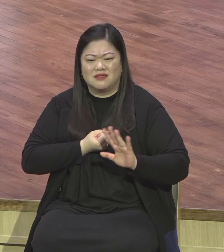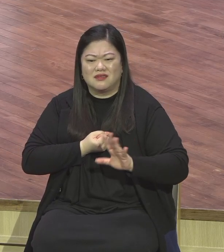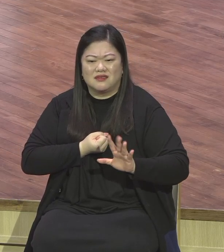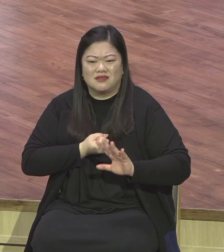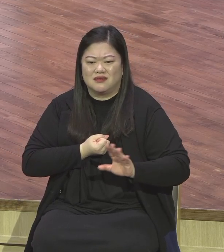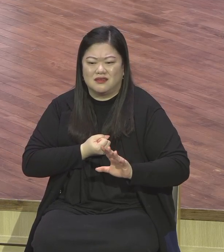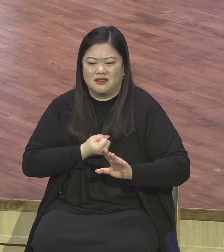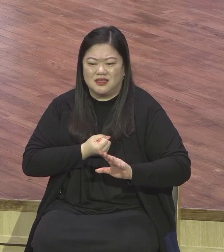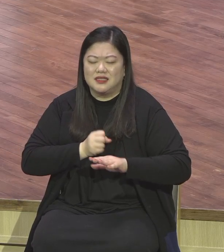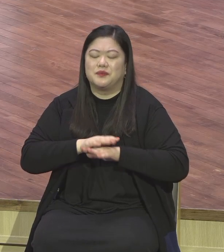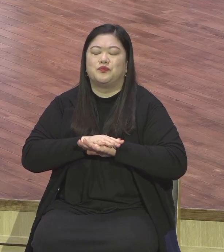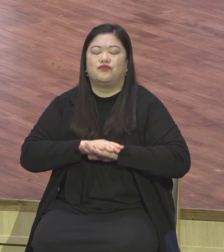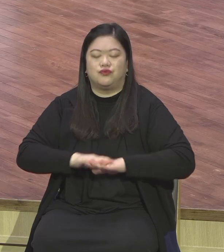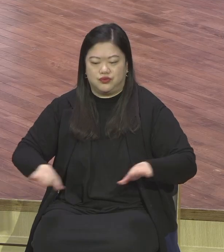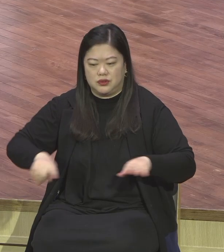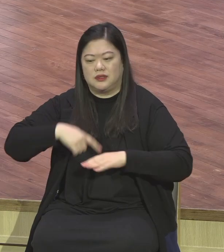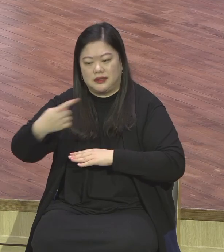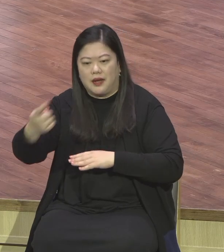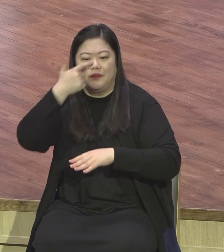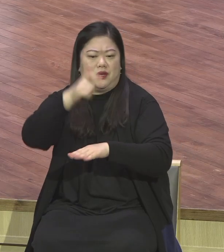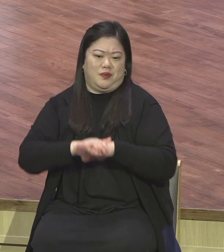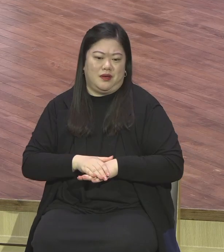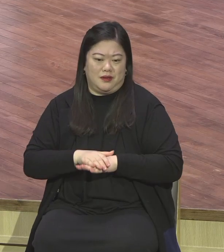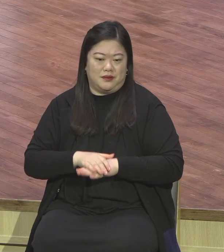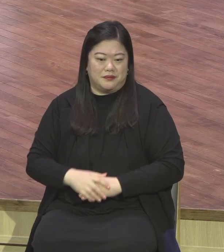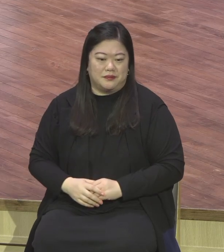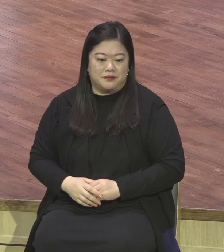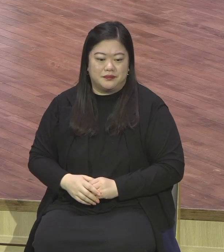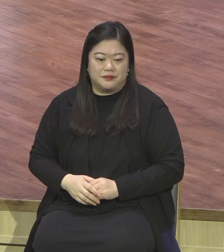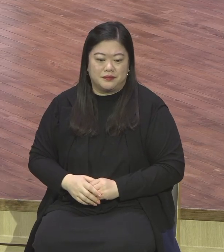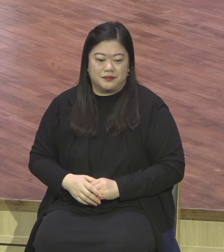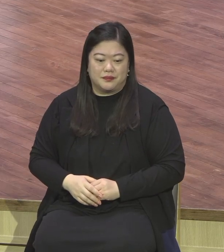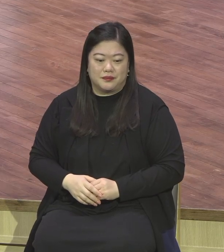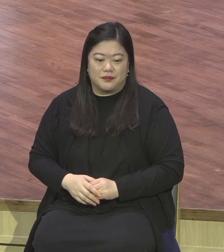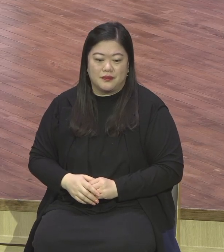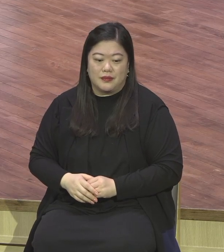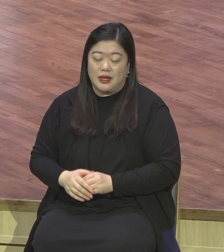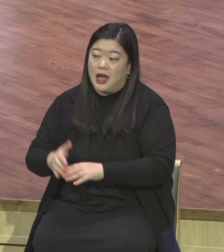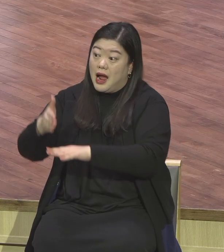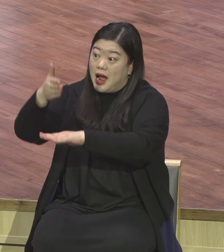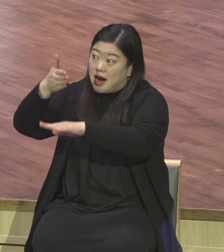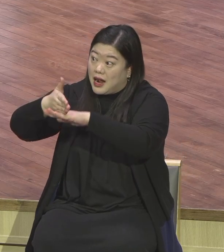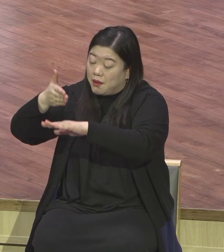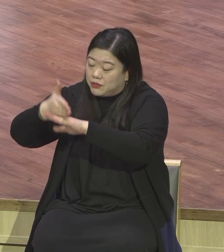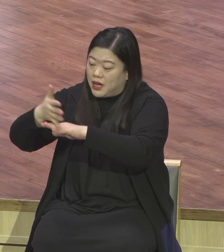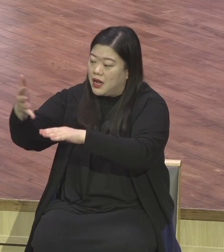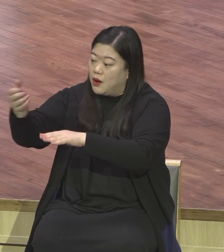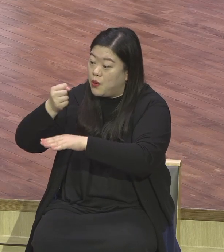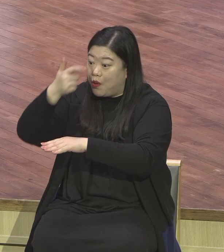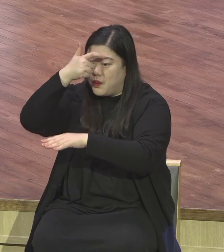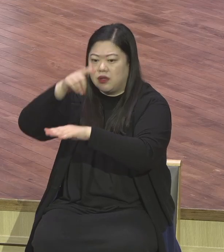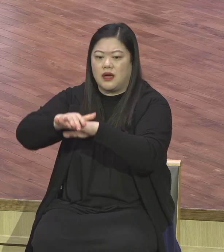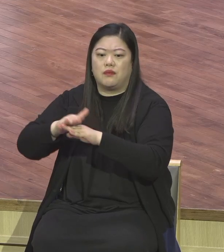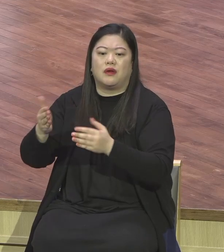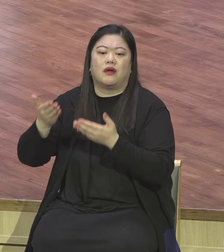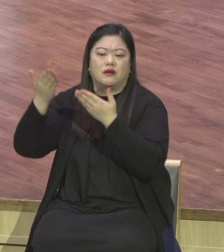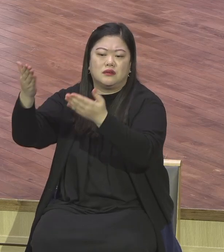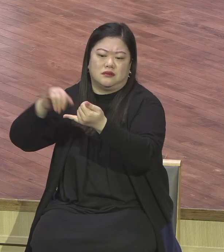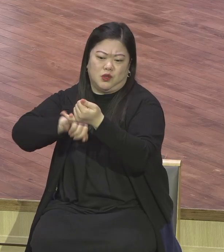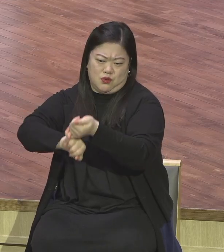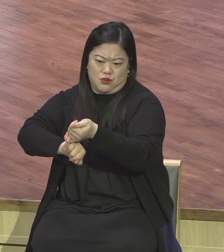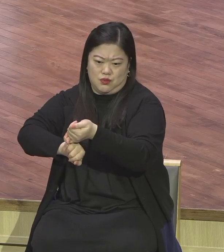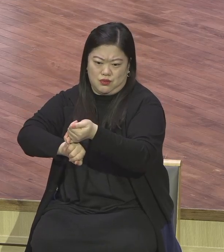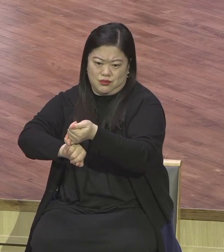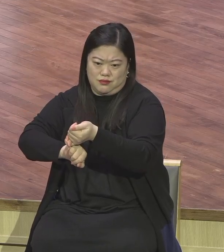하나님께서 하나님께로 감사 감사로 하나님께 제사를 드리며 본문